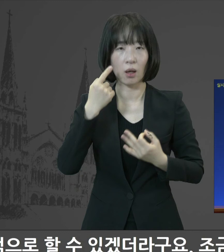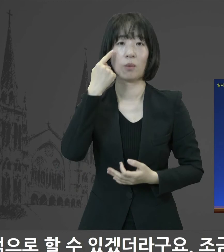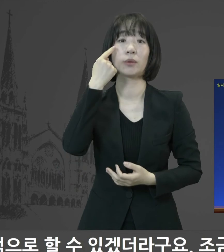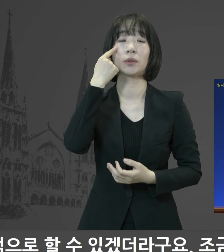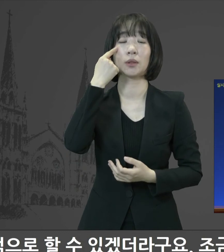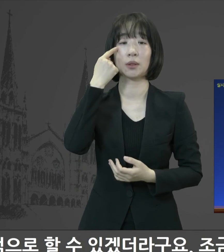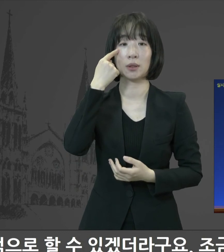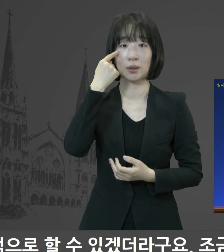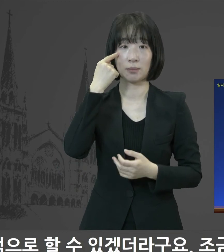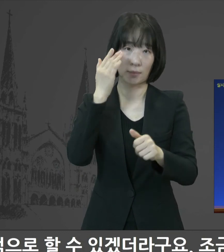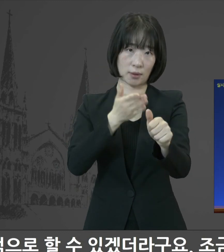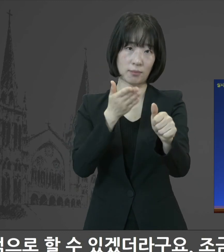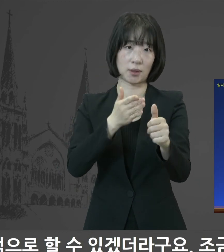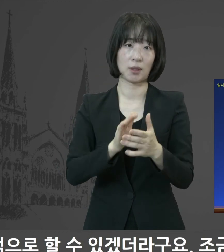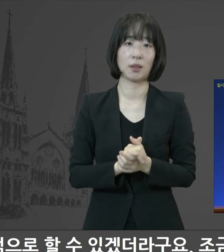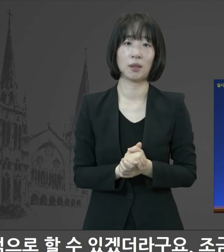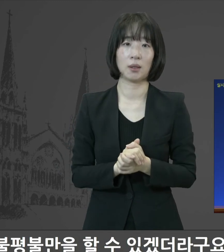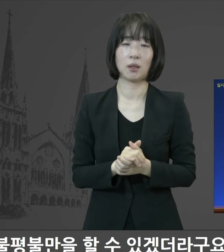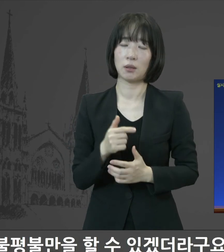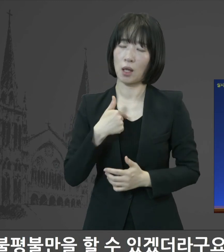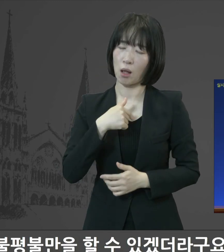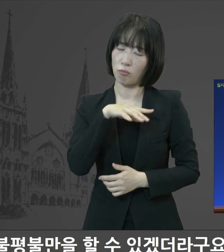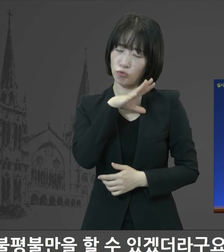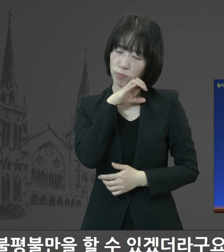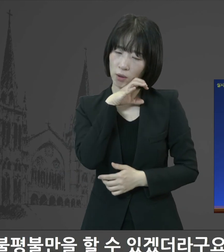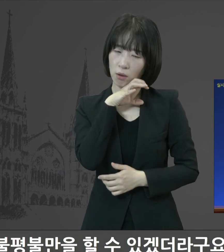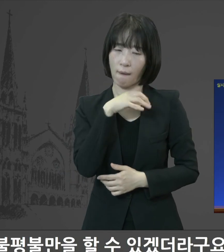한번 생각해 보실 필요 있습니다.